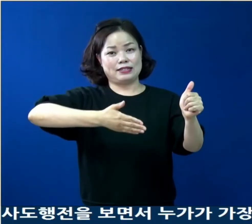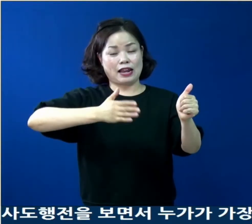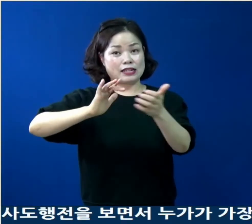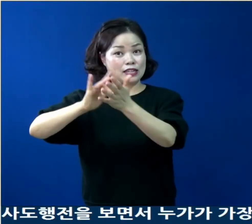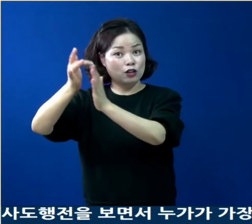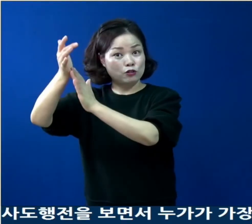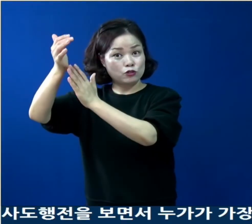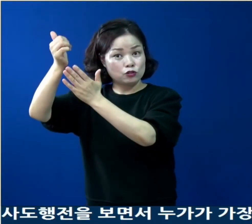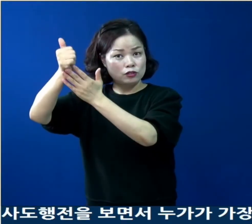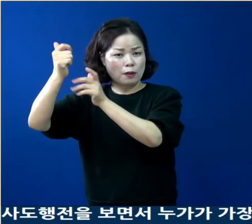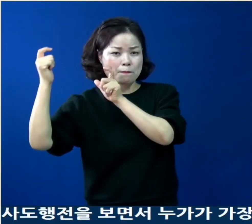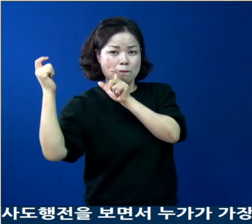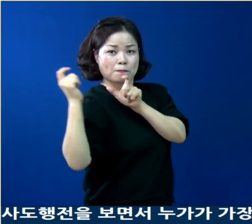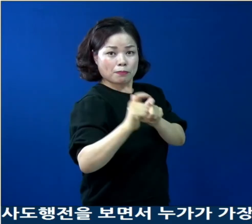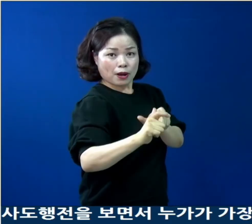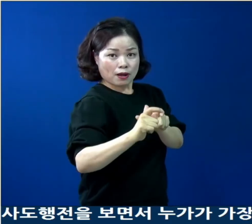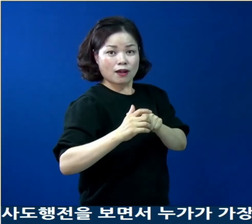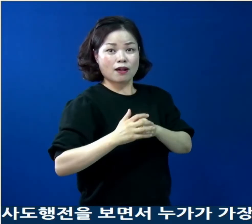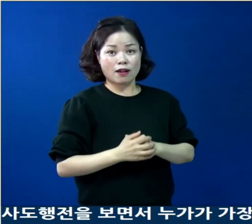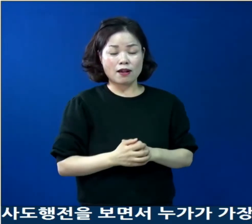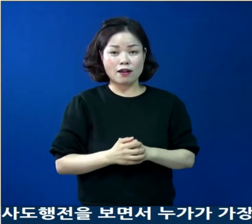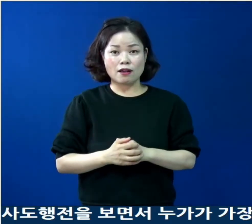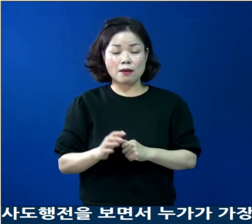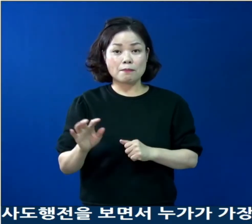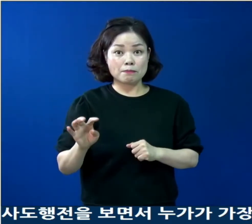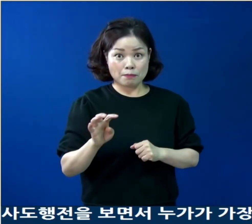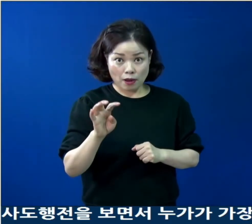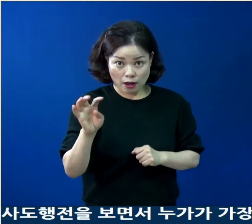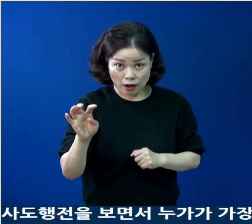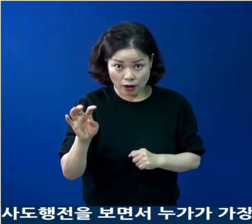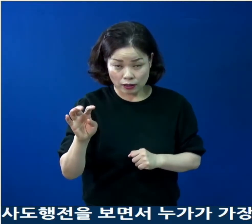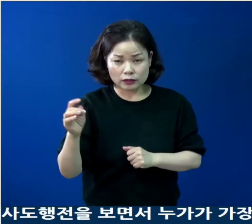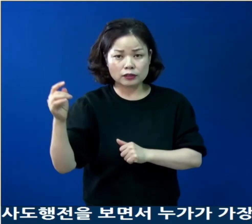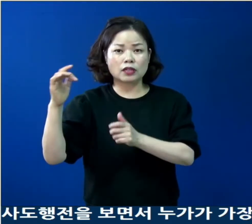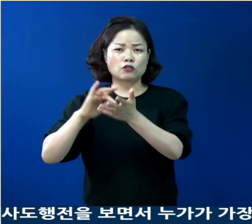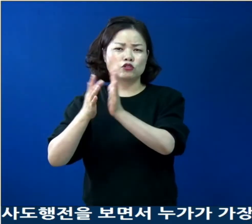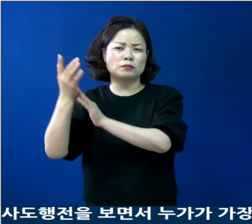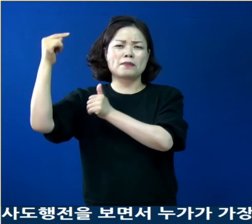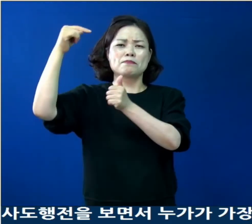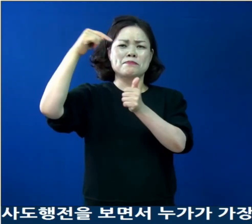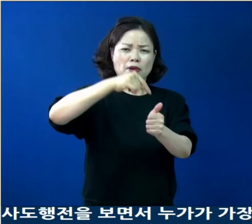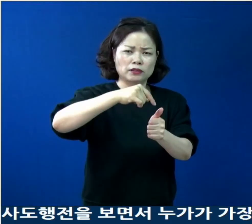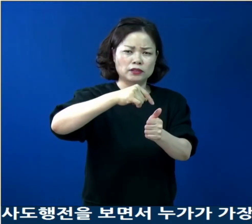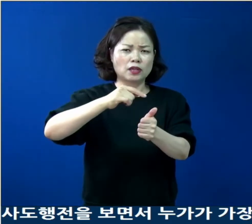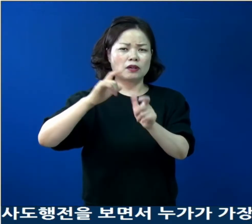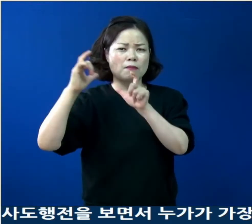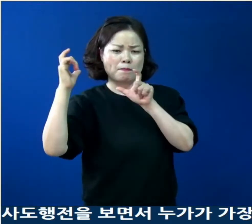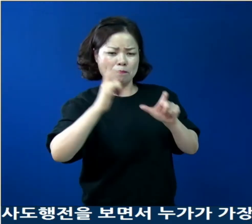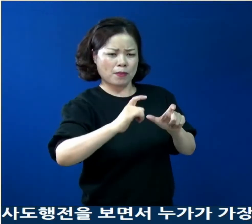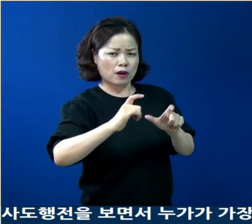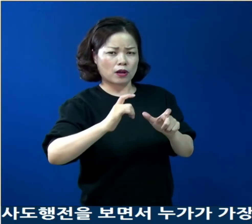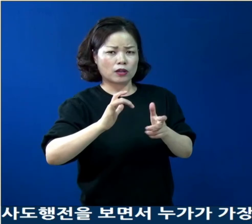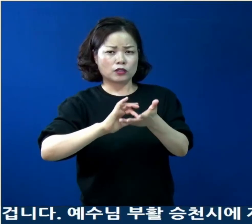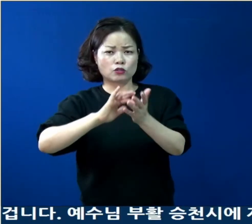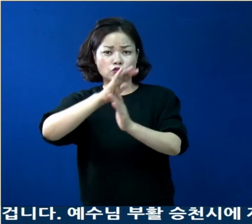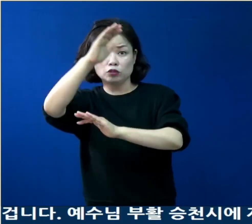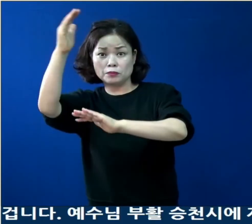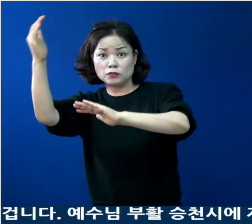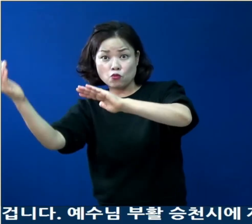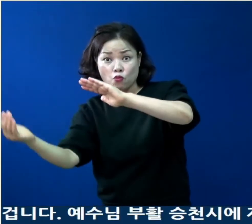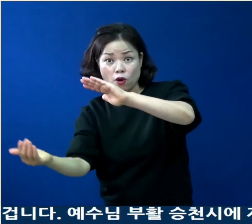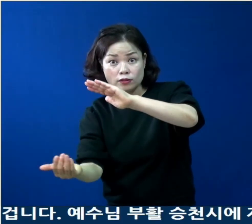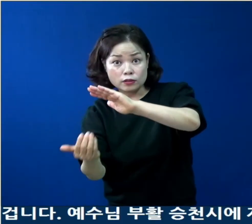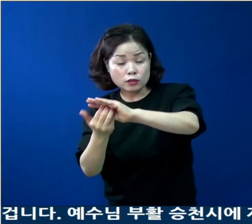예수님이 그 명령을 주시는 겁니다. 반복하겠지만 그 명령은 예수님이 완성품을 우리에게